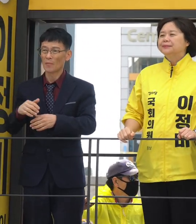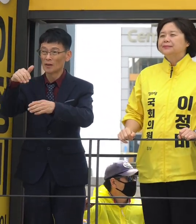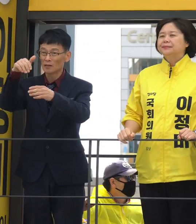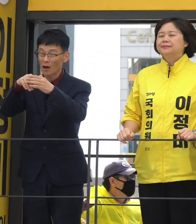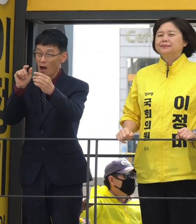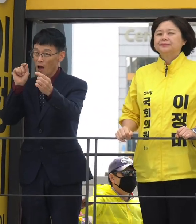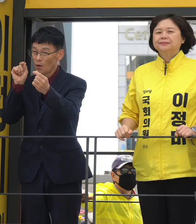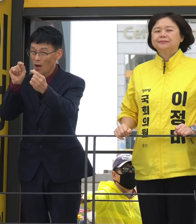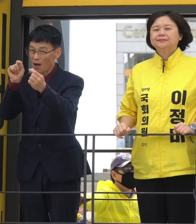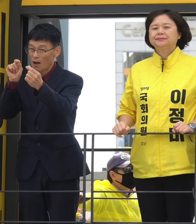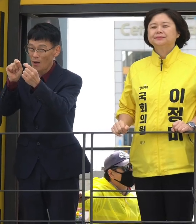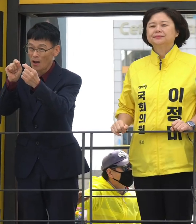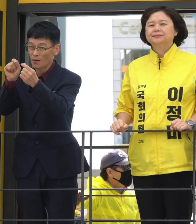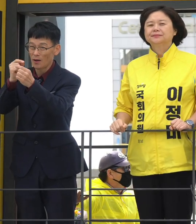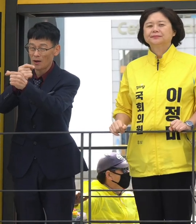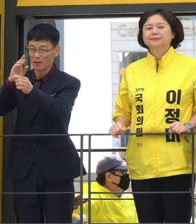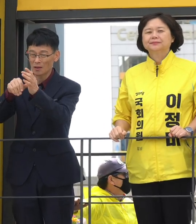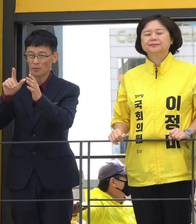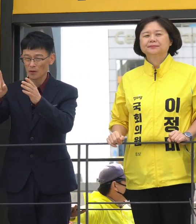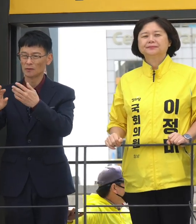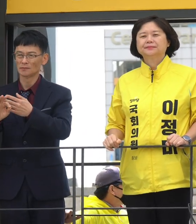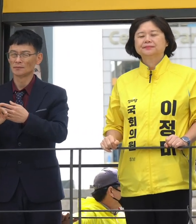선거가 막바지에 다가가면서